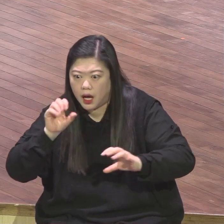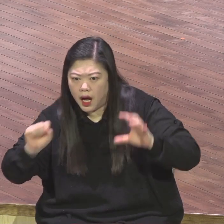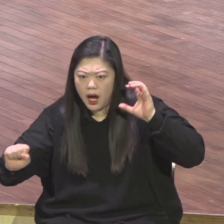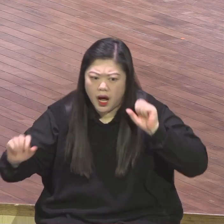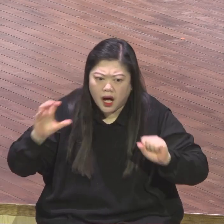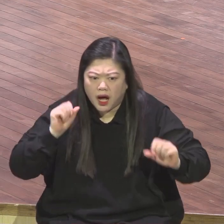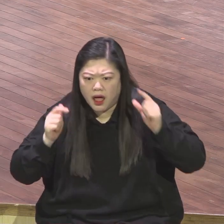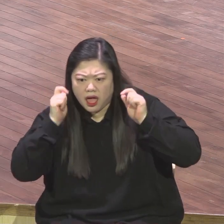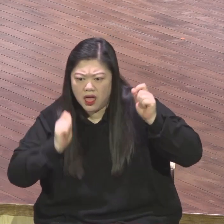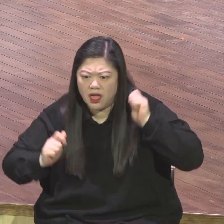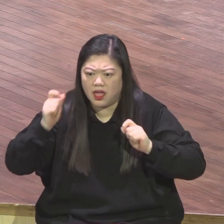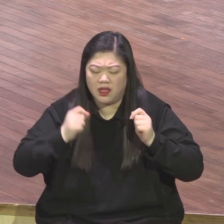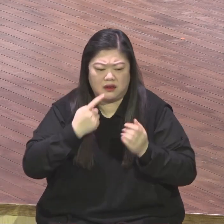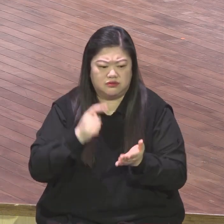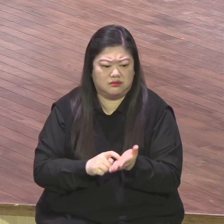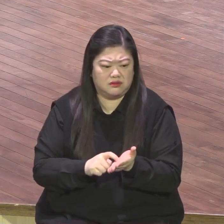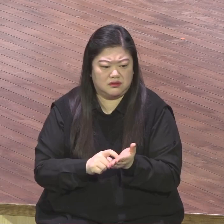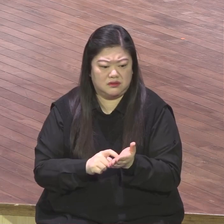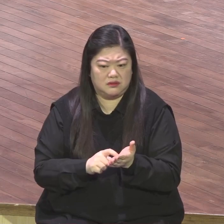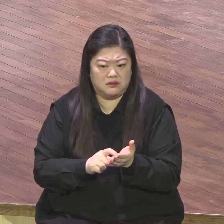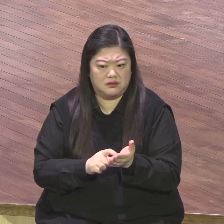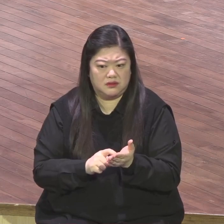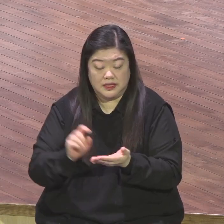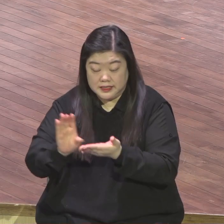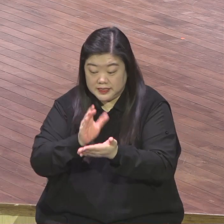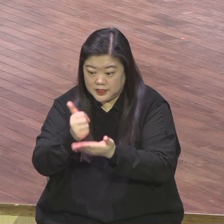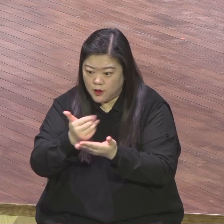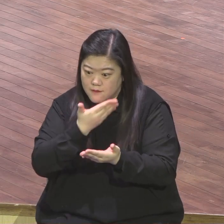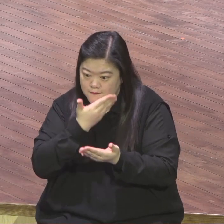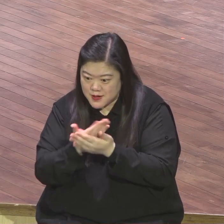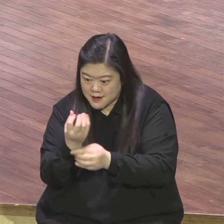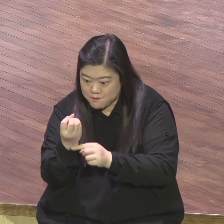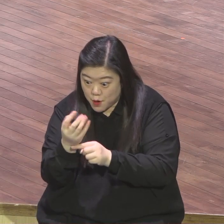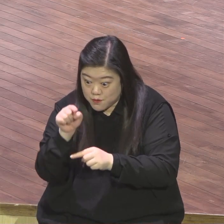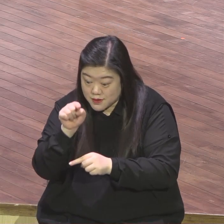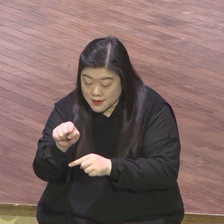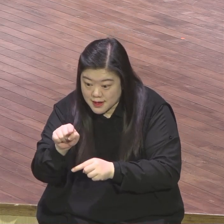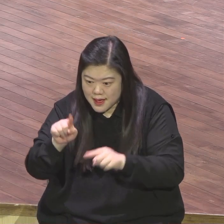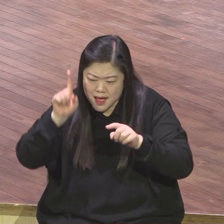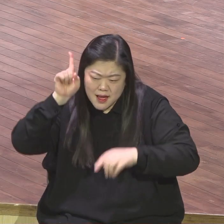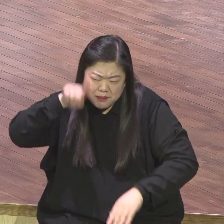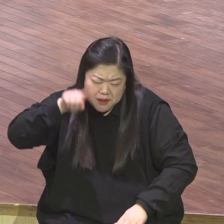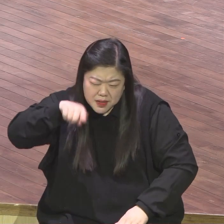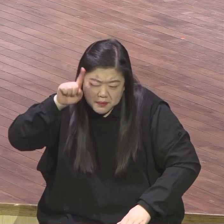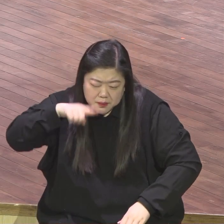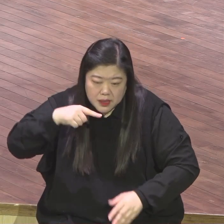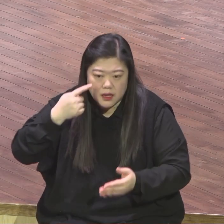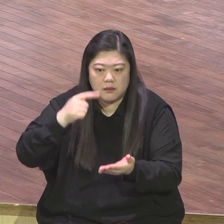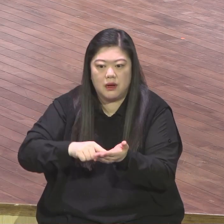영적 비밀을 알고 사는 사람은요 세상 사람들에 대해 이런 거 별 관심이 없어요.